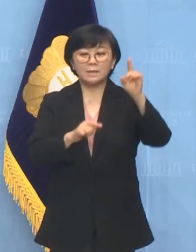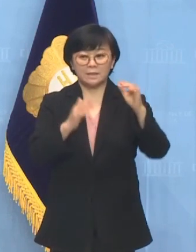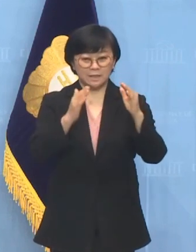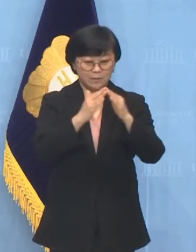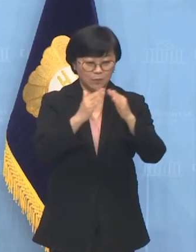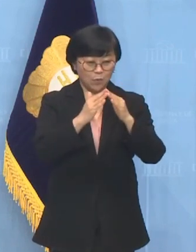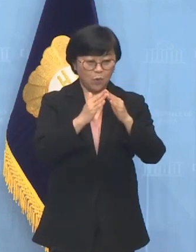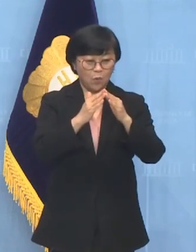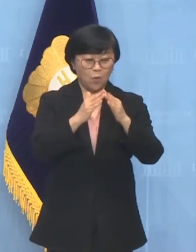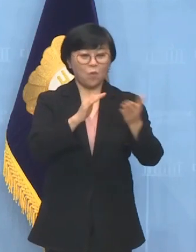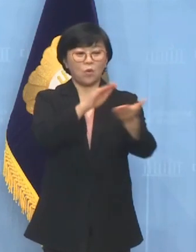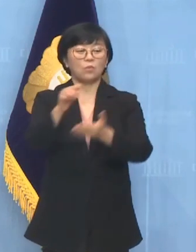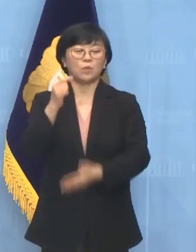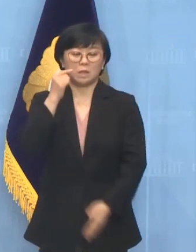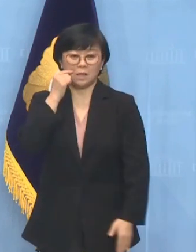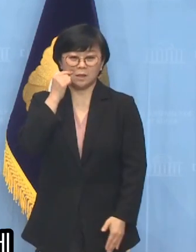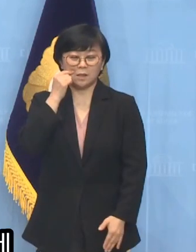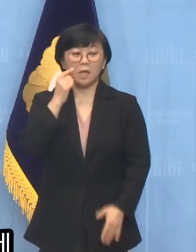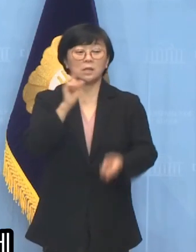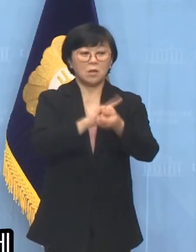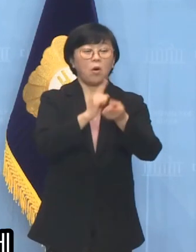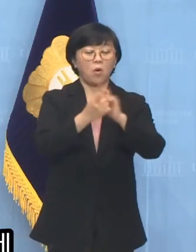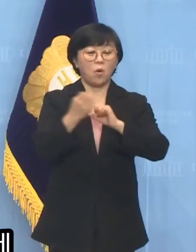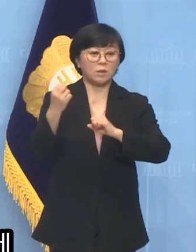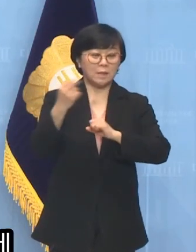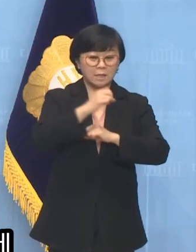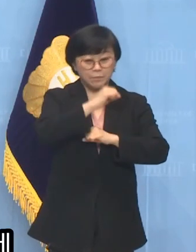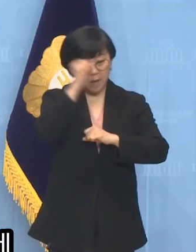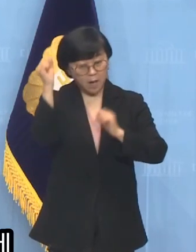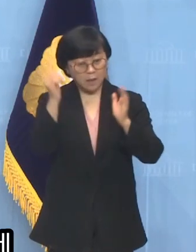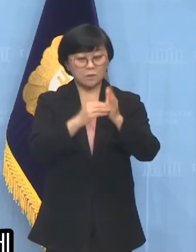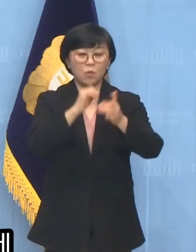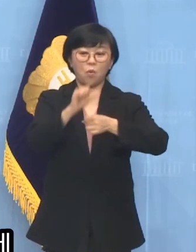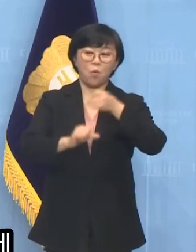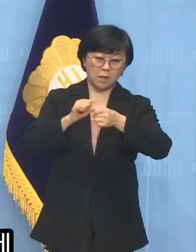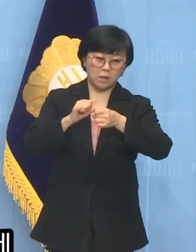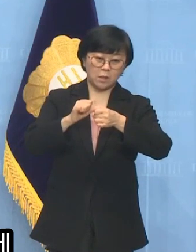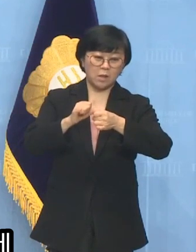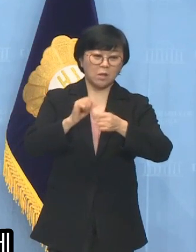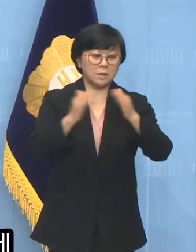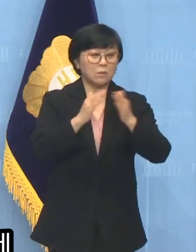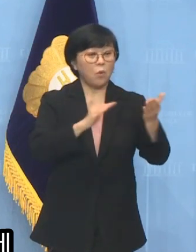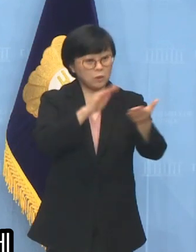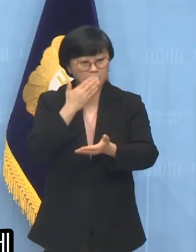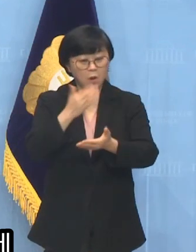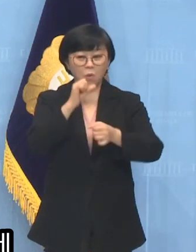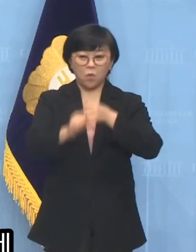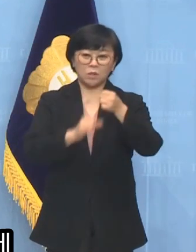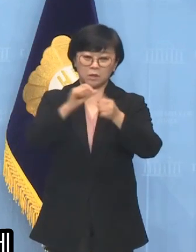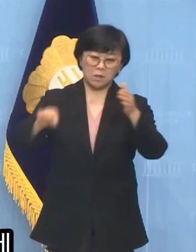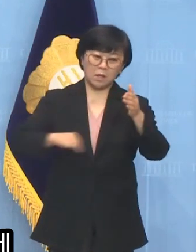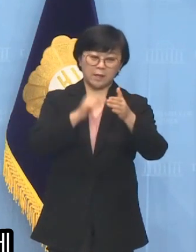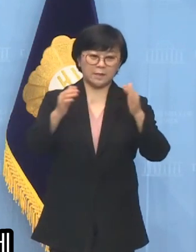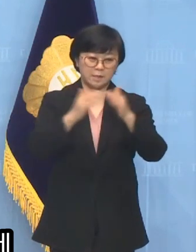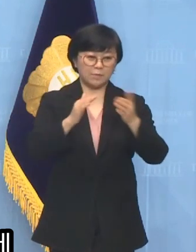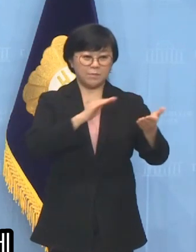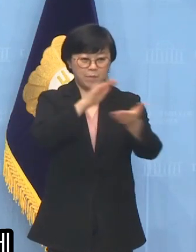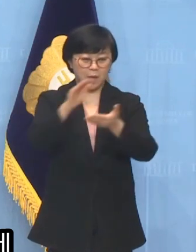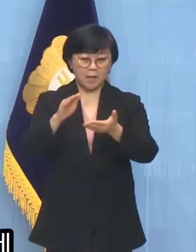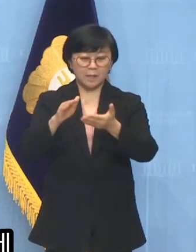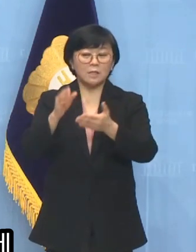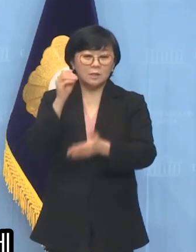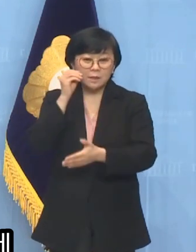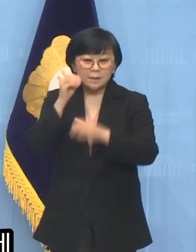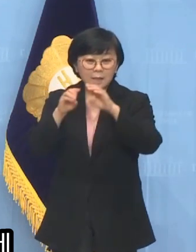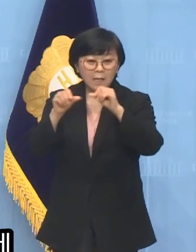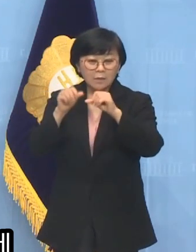가구도 토지 임대부 주택을 공급할 수 없을 뿐만 아니라 서로 재선에 성공을 해서 5년 동안 공급을 한다 하더라도 5년 내에 공급할 수 있는 가용한 토지가